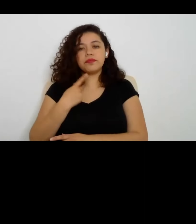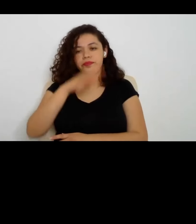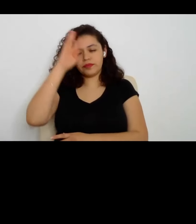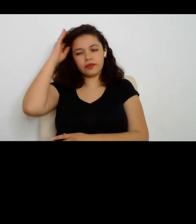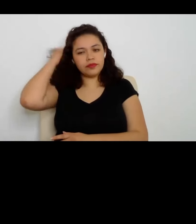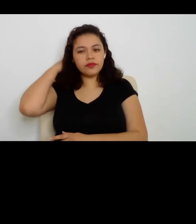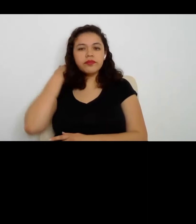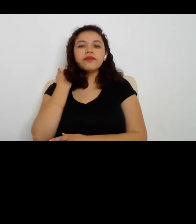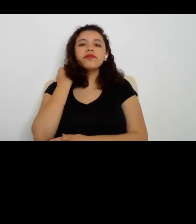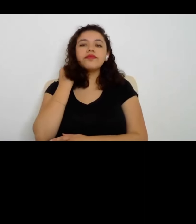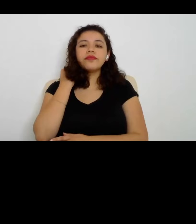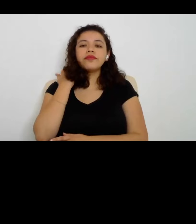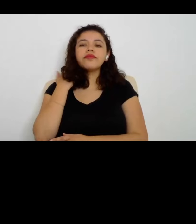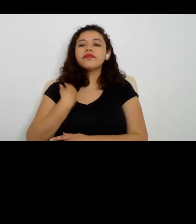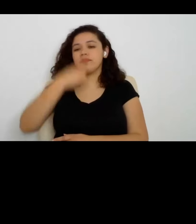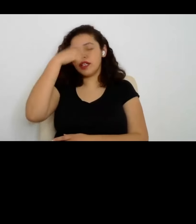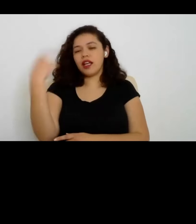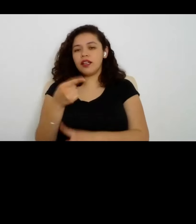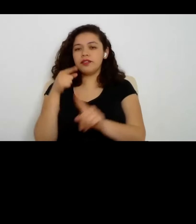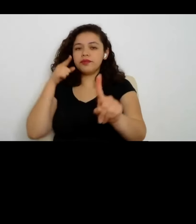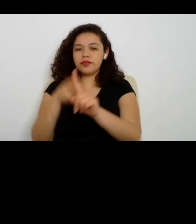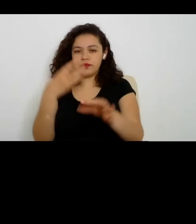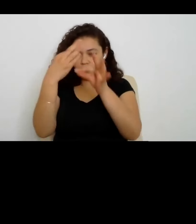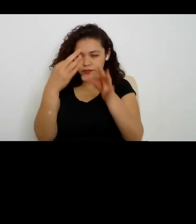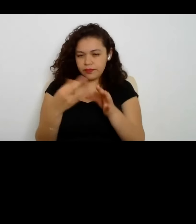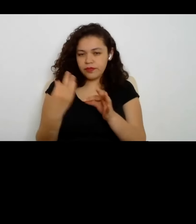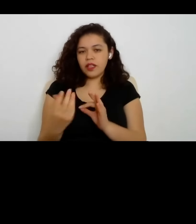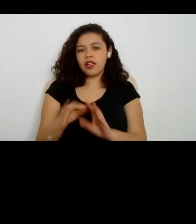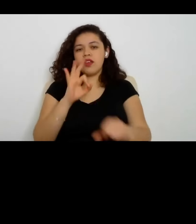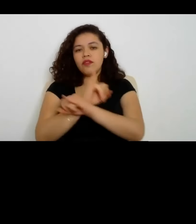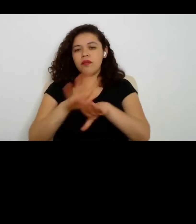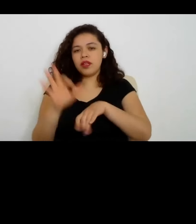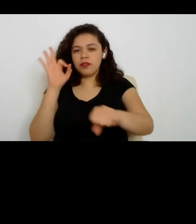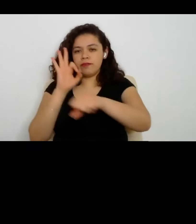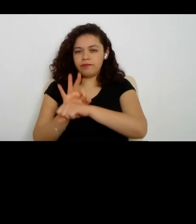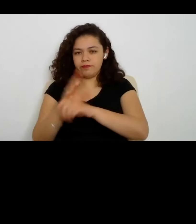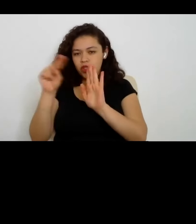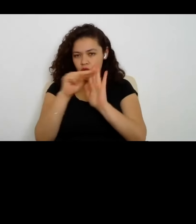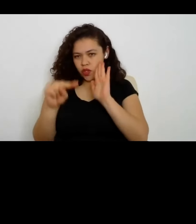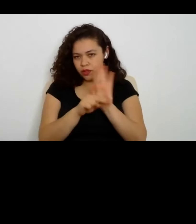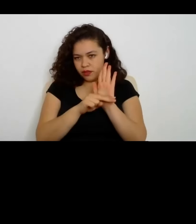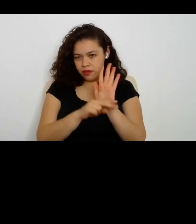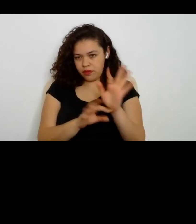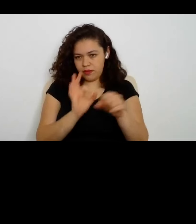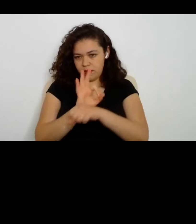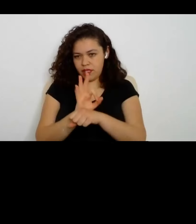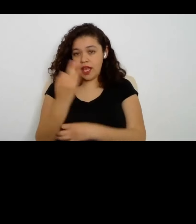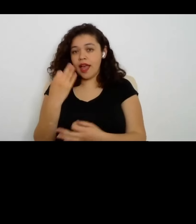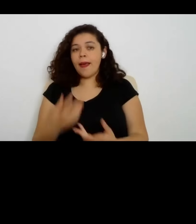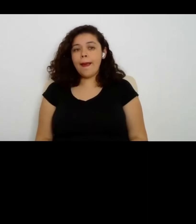propósito asegurar el cumplimiento de las normas relativas a la protección de los datos personales, y le aplica a todos